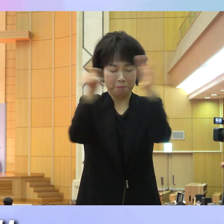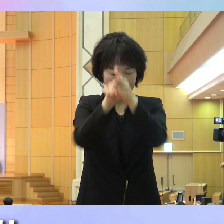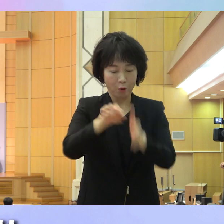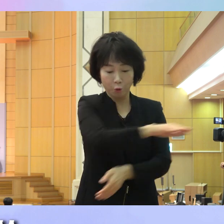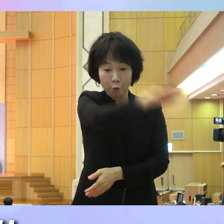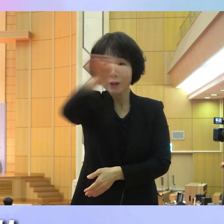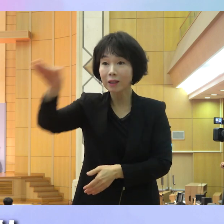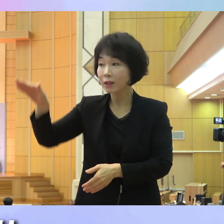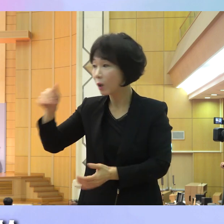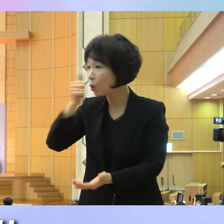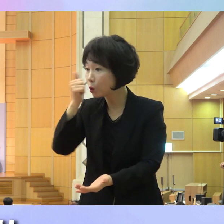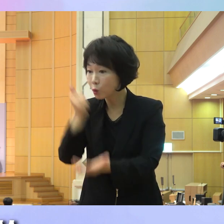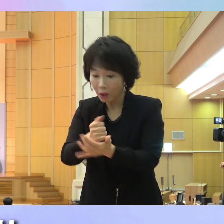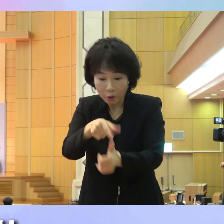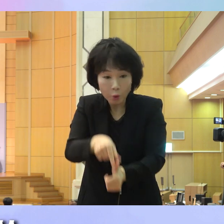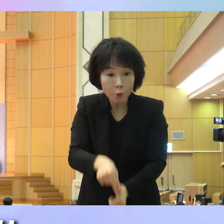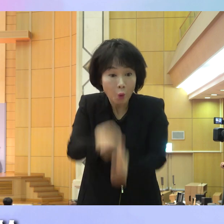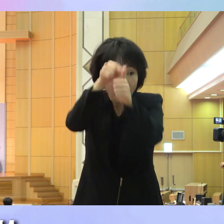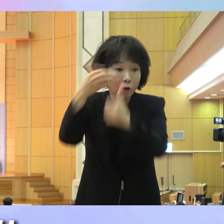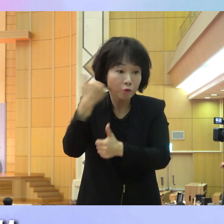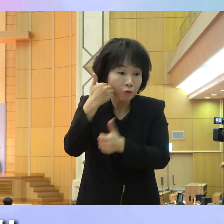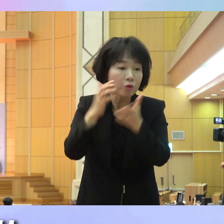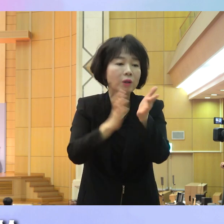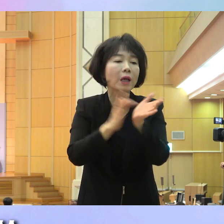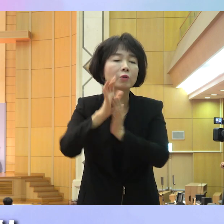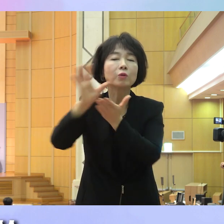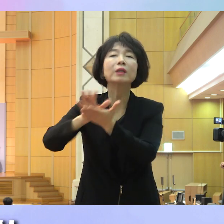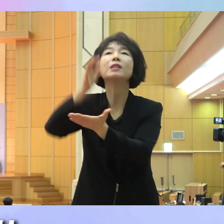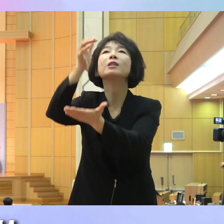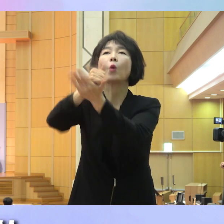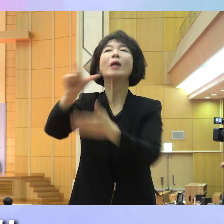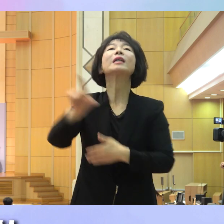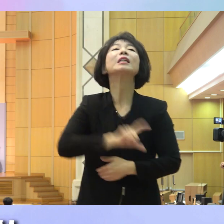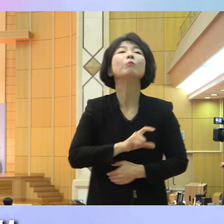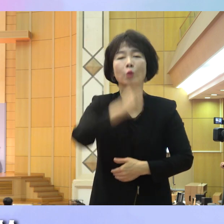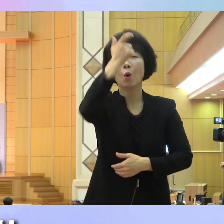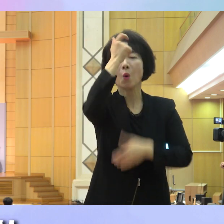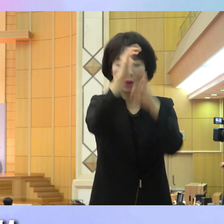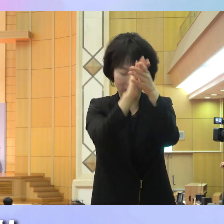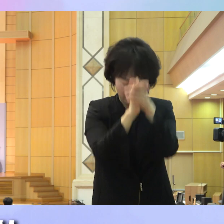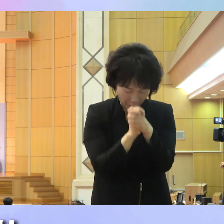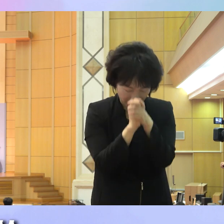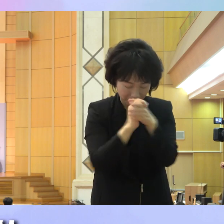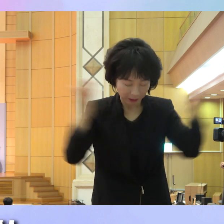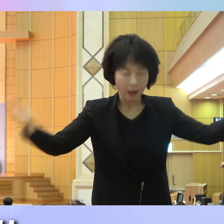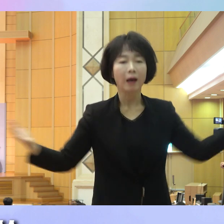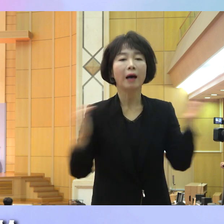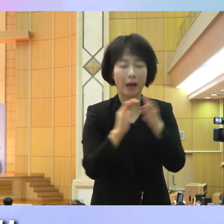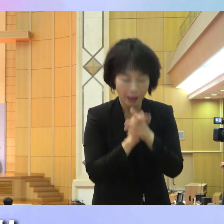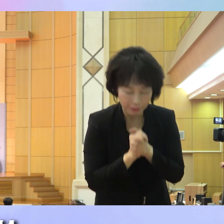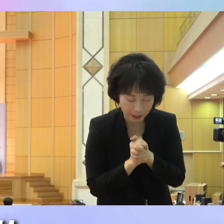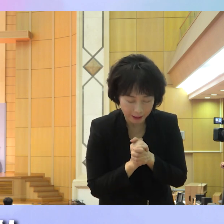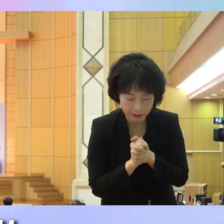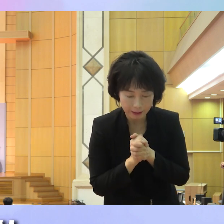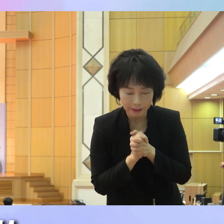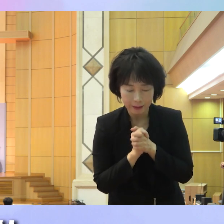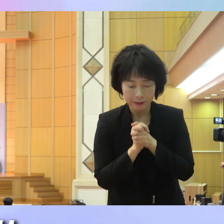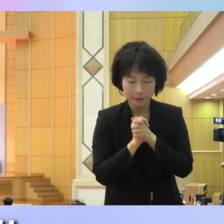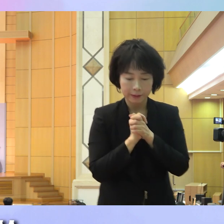우리를 죄에서 구원하신 살아계신 예수님의 이름으로 아버지 하나님께 기도드려 싸움나이다. 아멘.